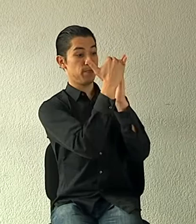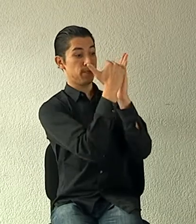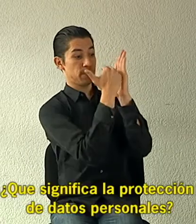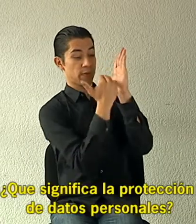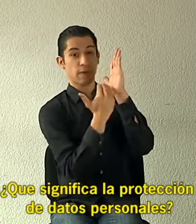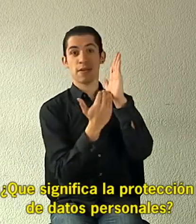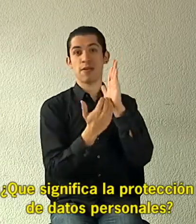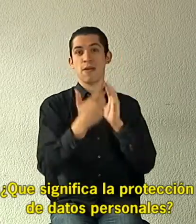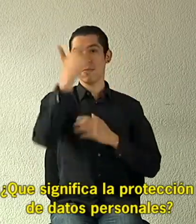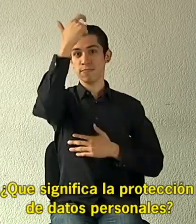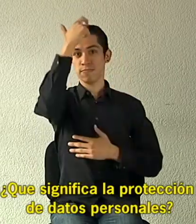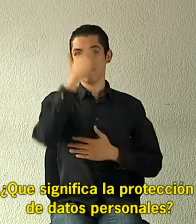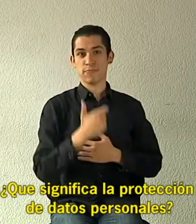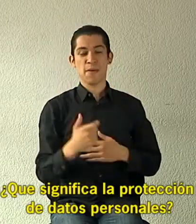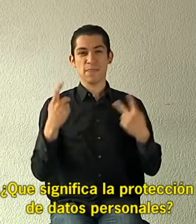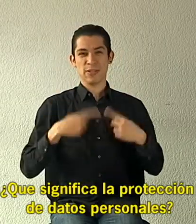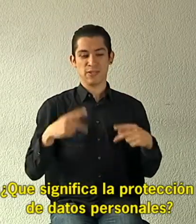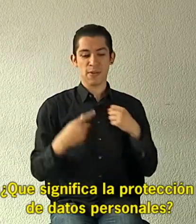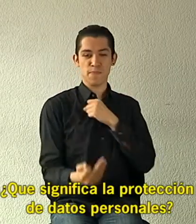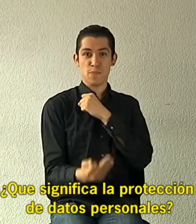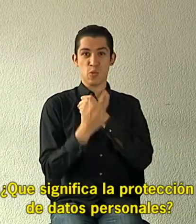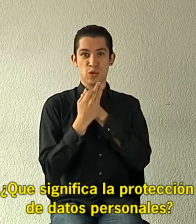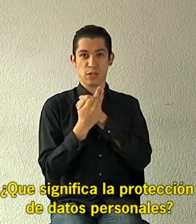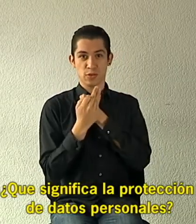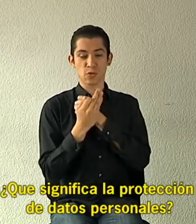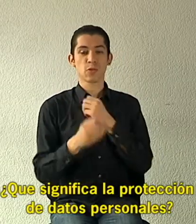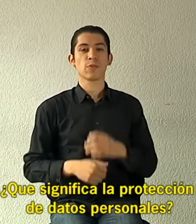qué significa la protección de datos personales